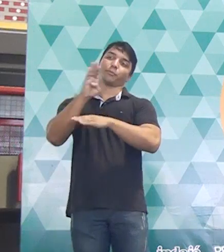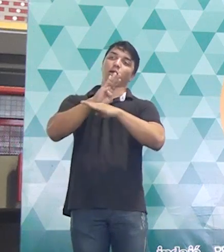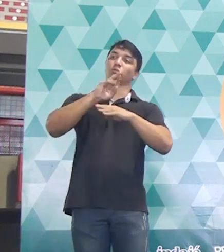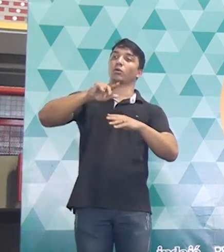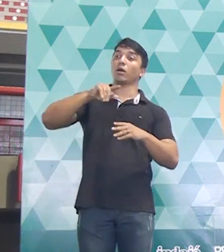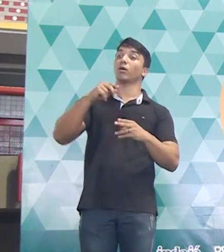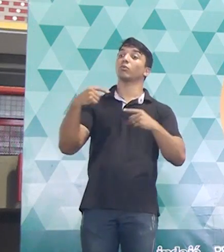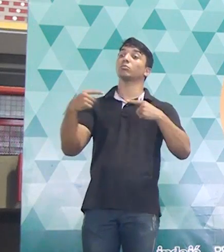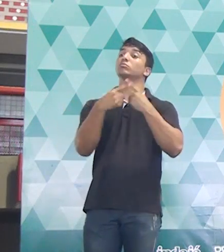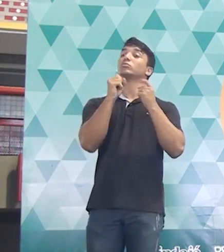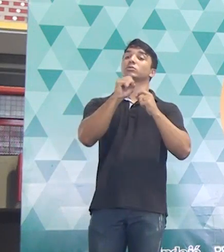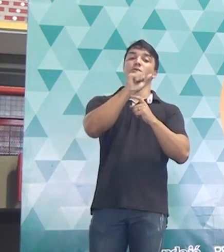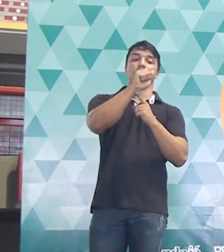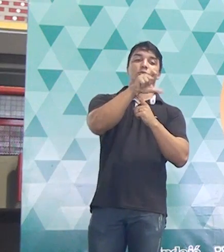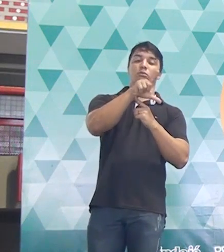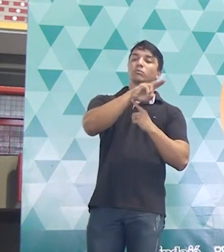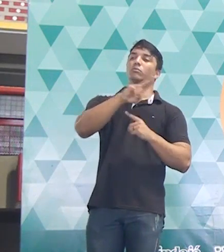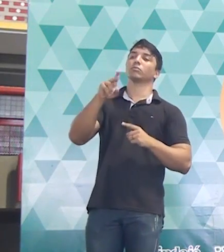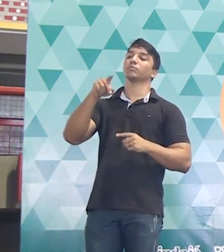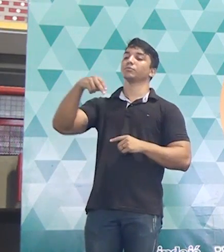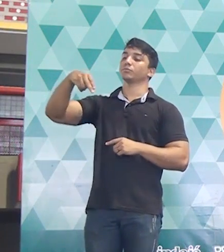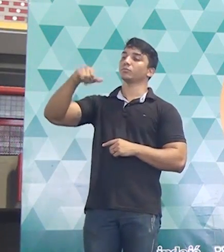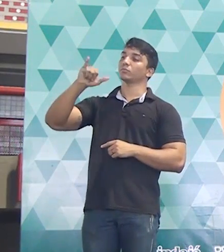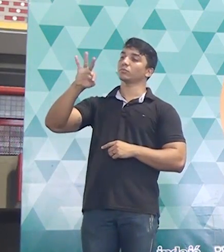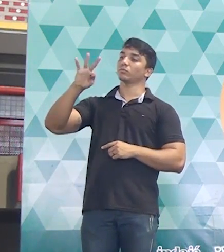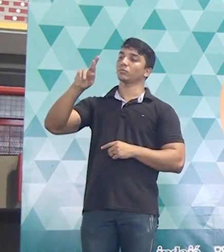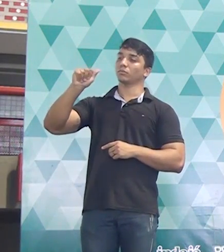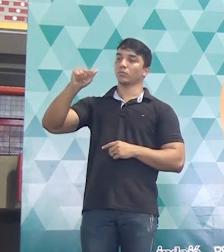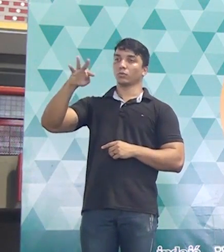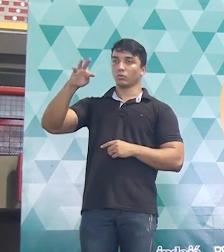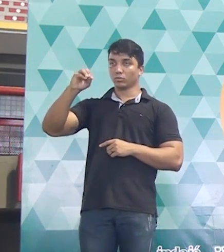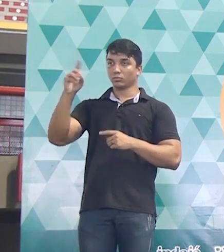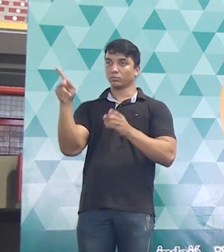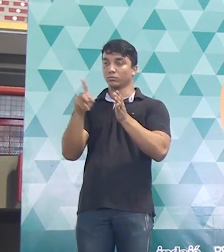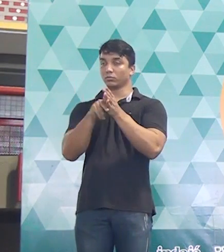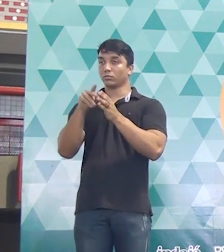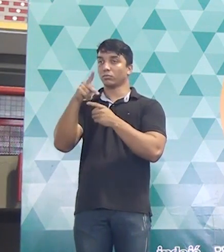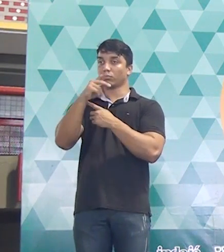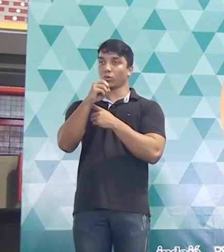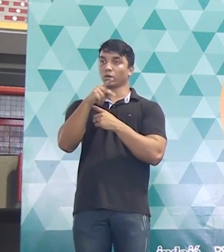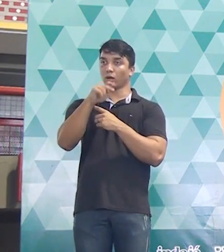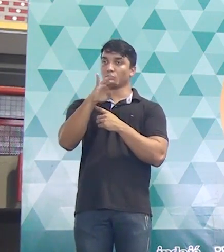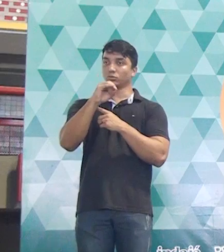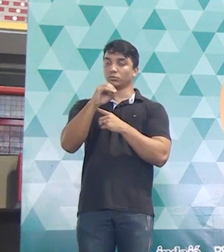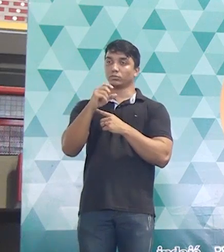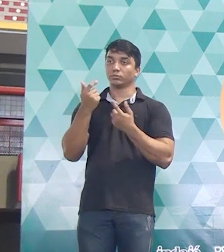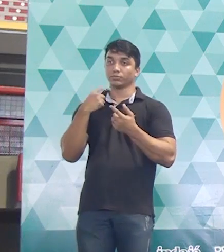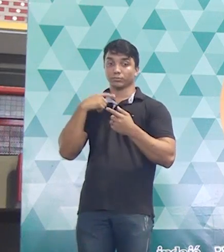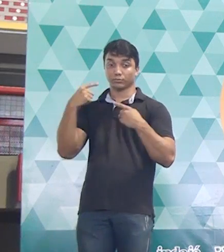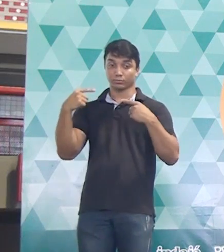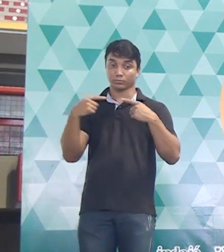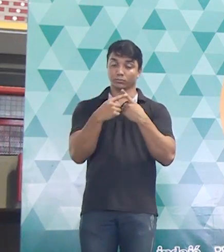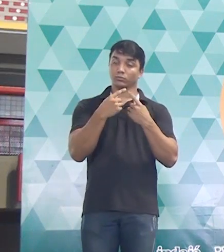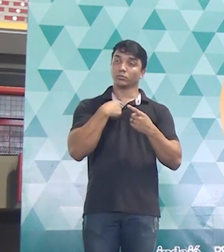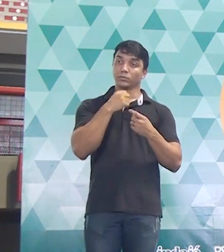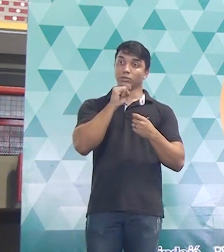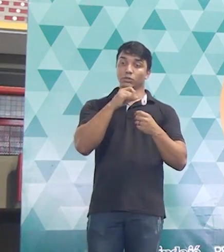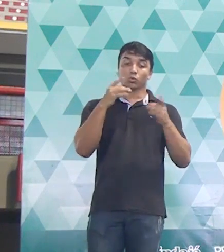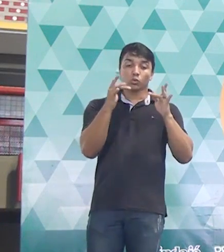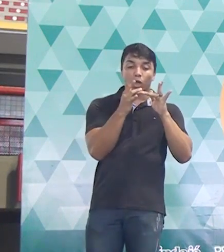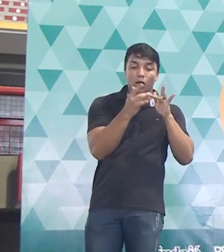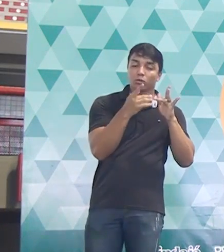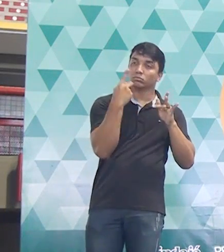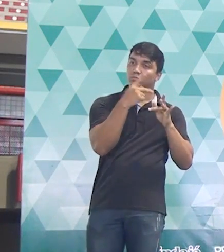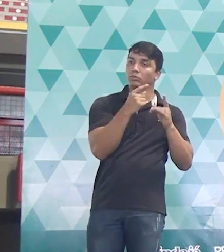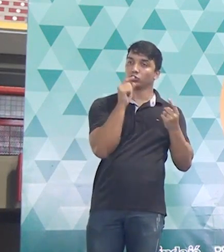sal, chamado nitrato de potássio. E esse sal tem caráter neutro. O suco de repolho roxo, em contato com o